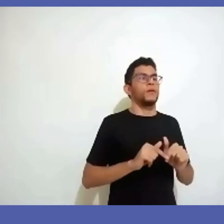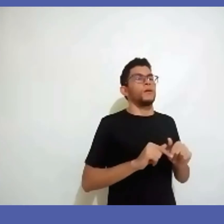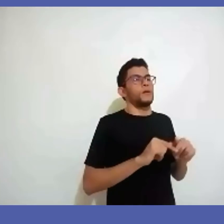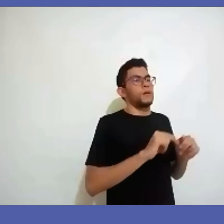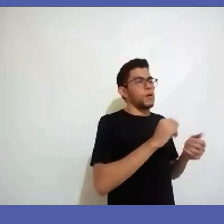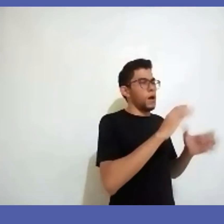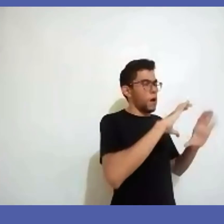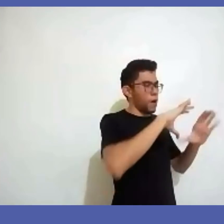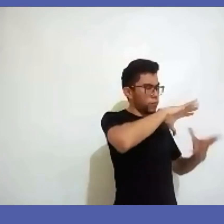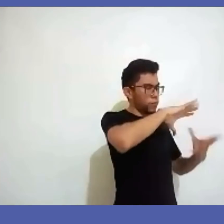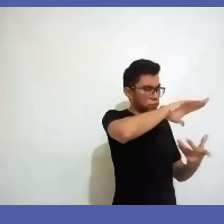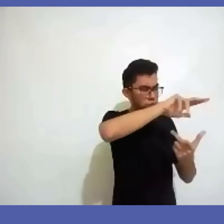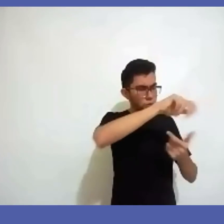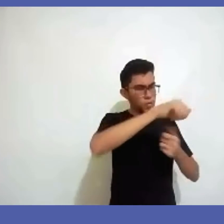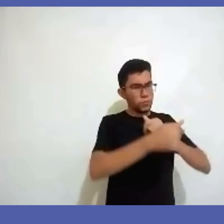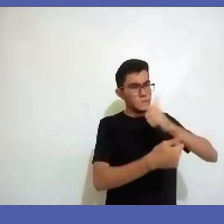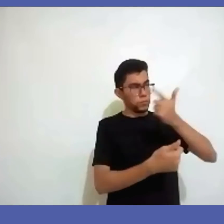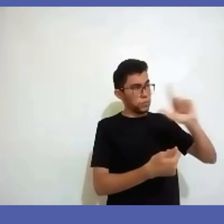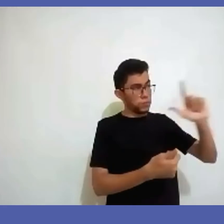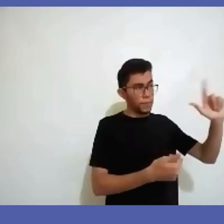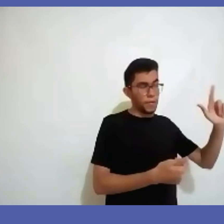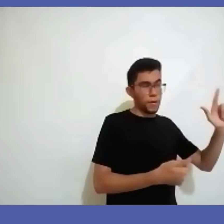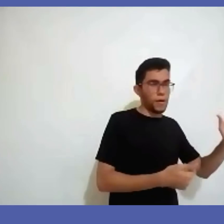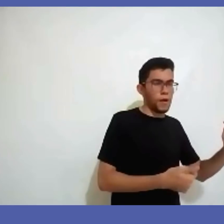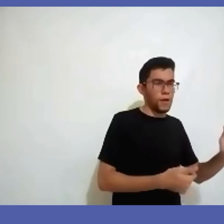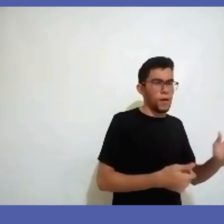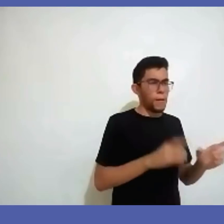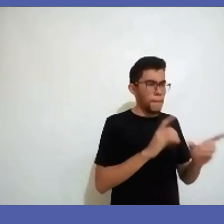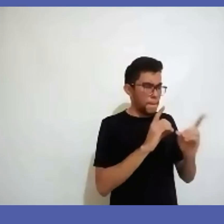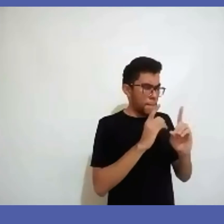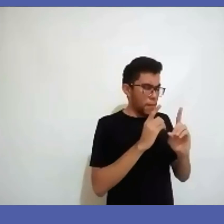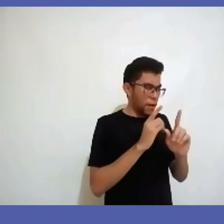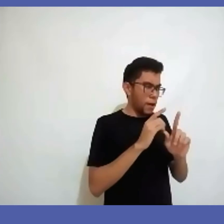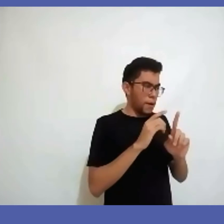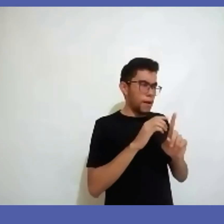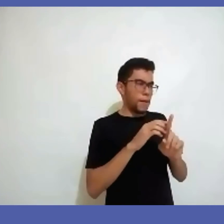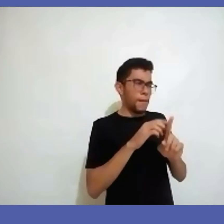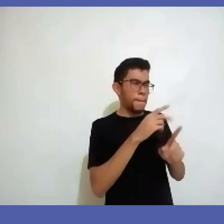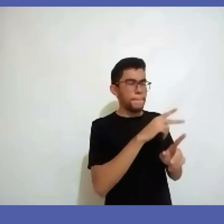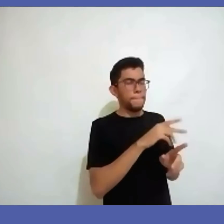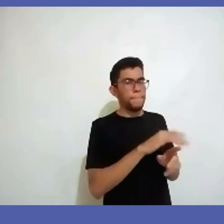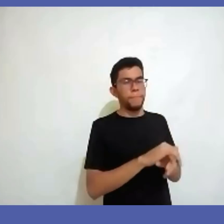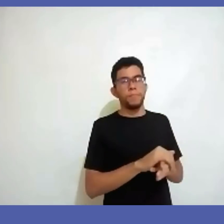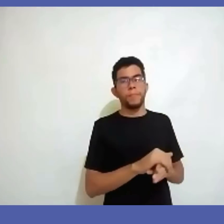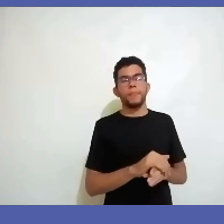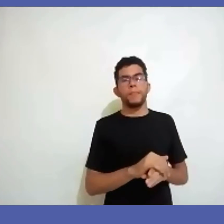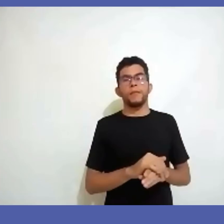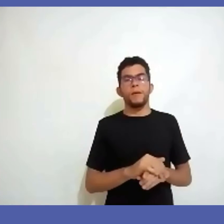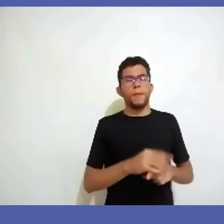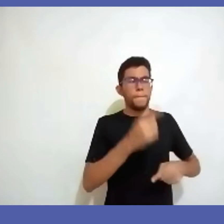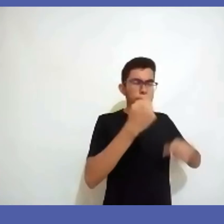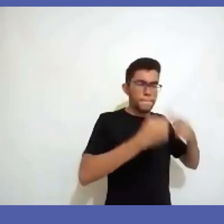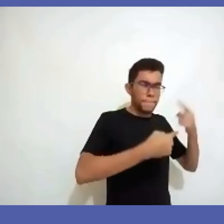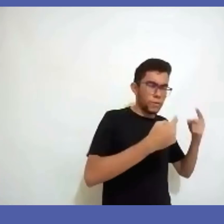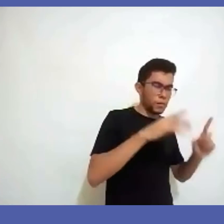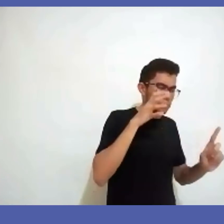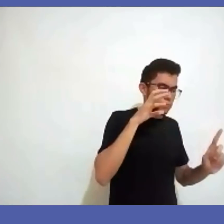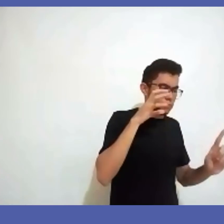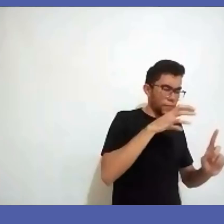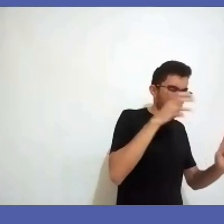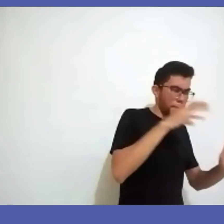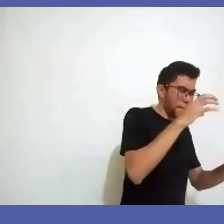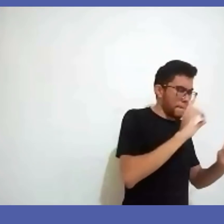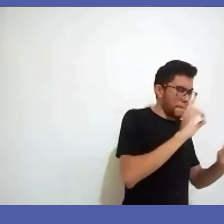foram perseguidos por preconceito, né? Perseguição política, perseguição religiosa e